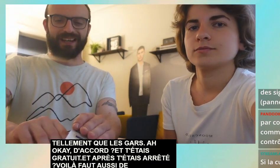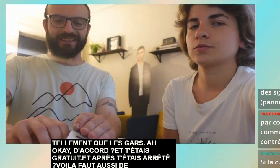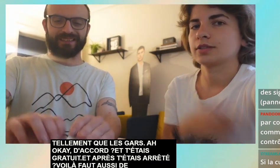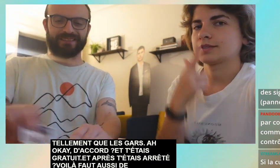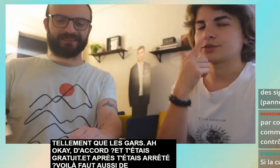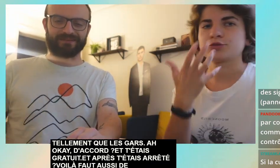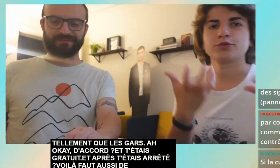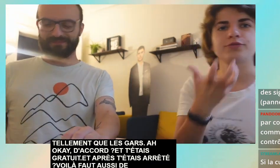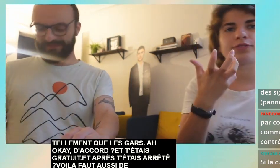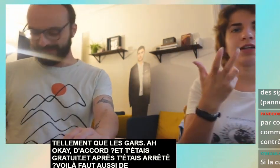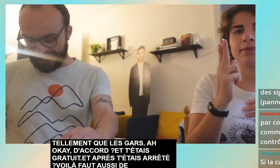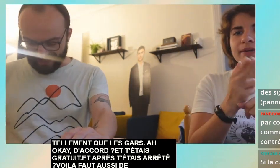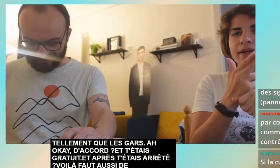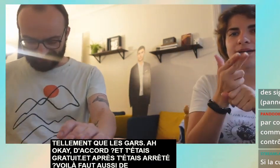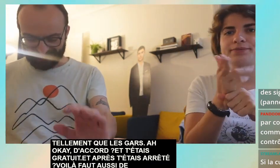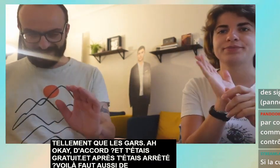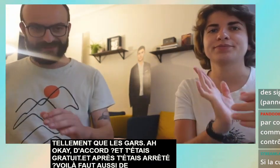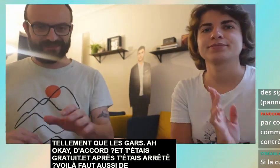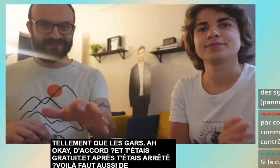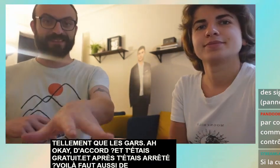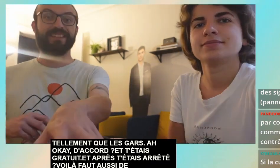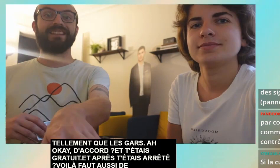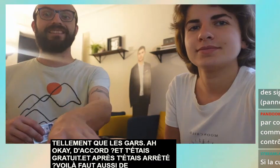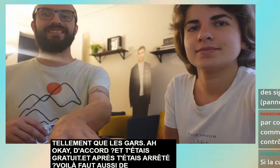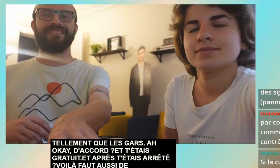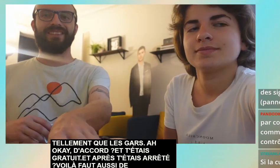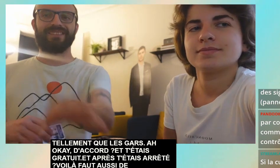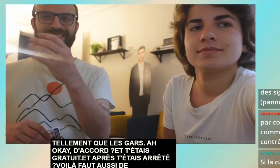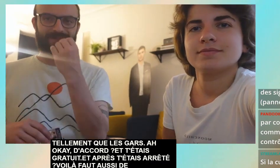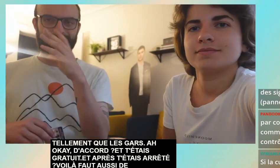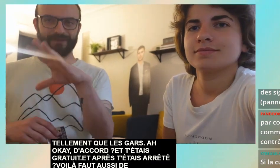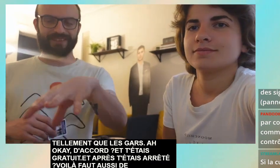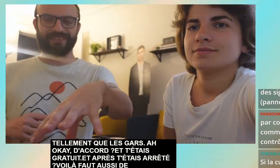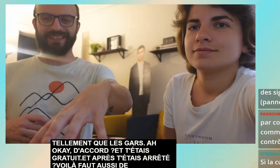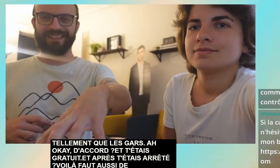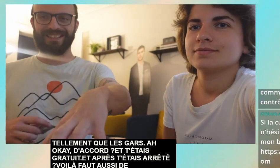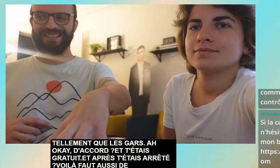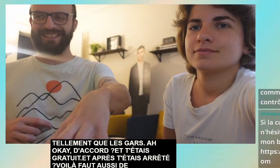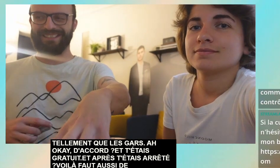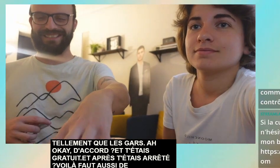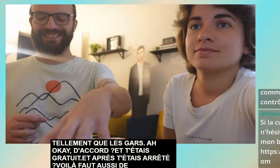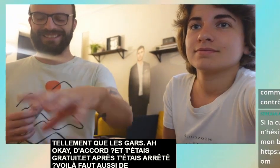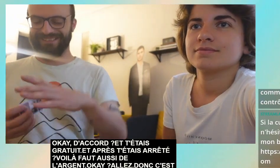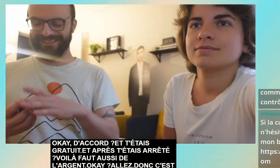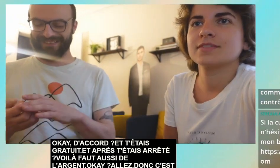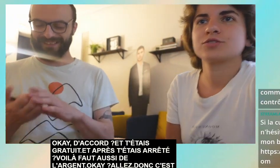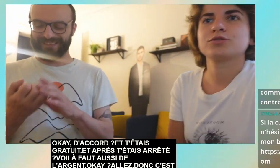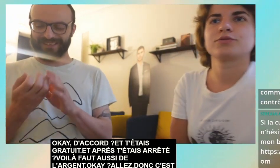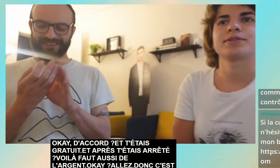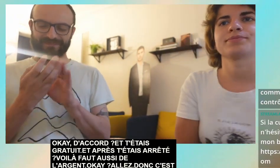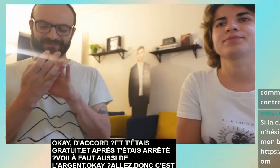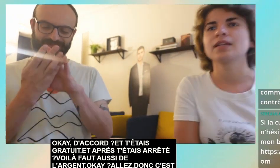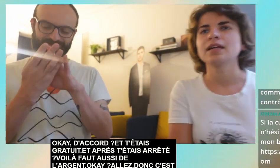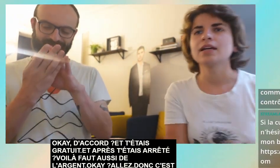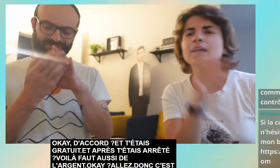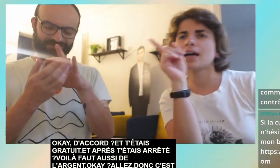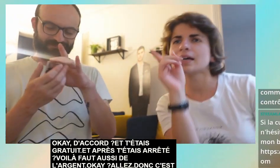Allez. Non, ça chauffe. Ah. Ah. Non, c'est bon, ça va. Ça chauffe. Ah,